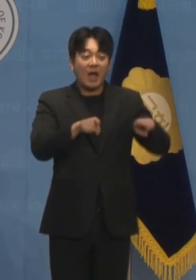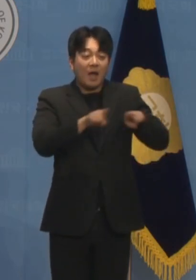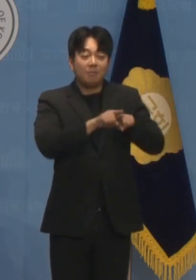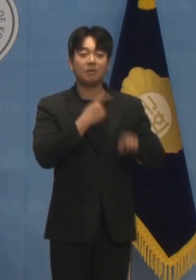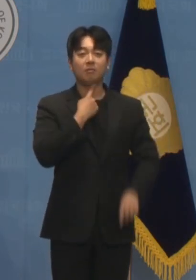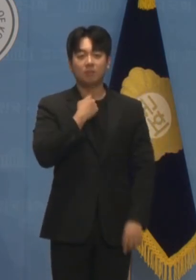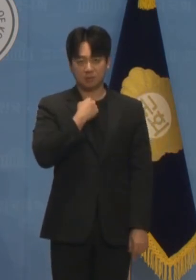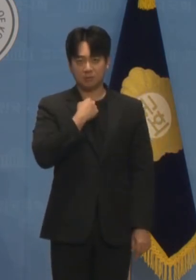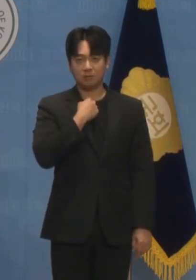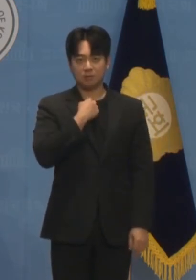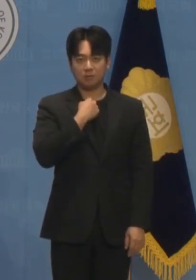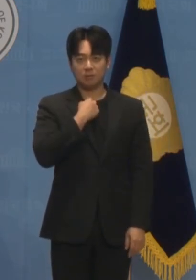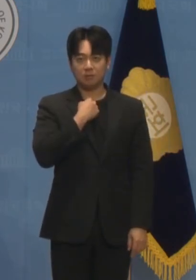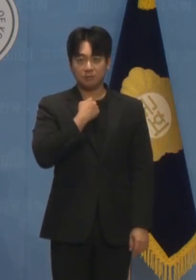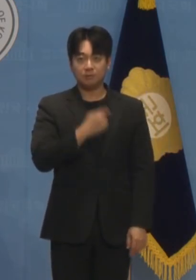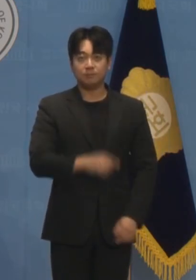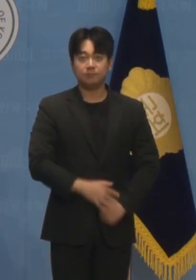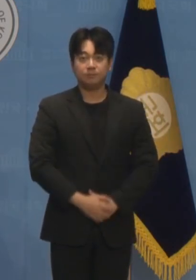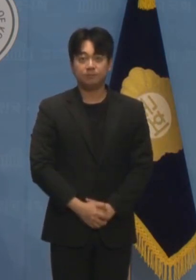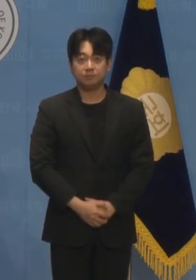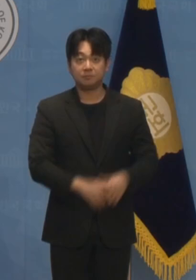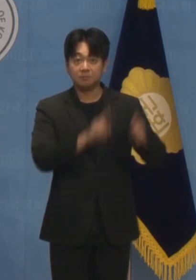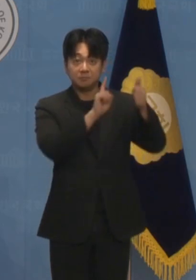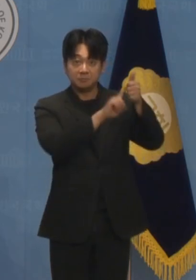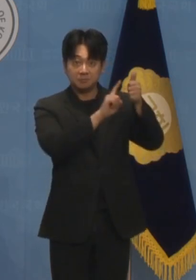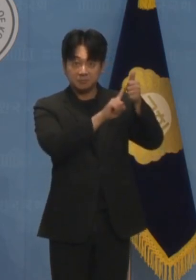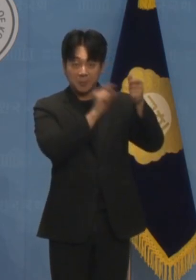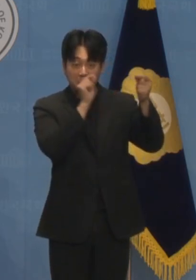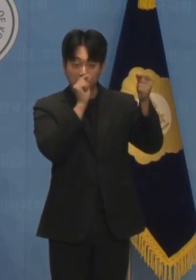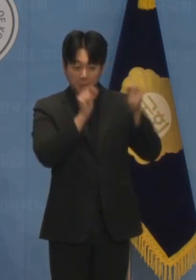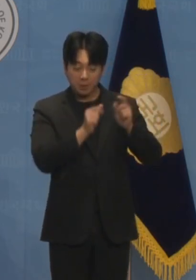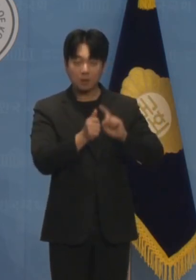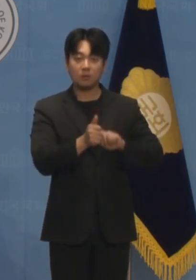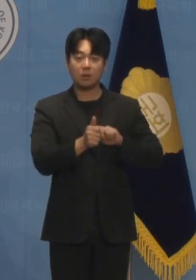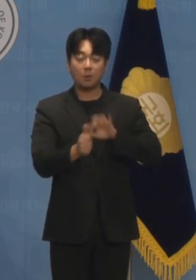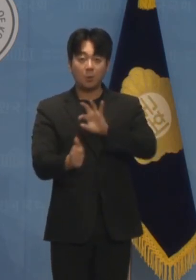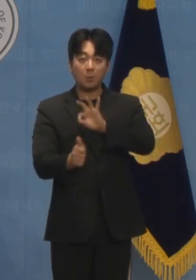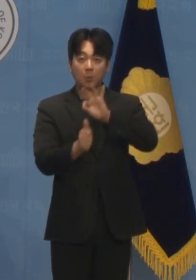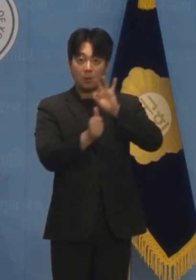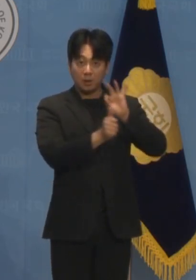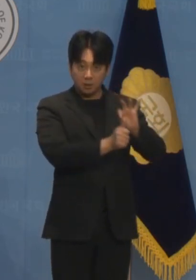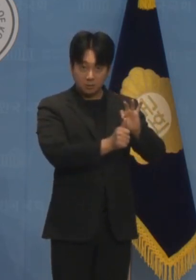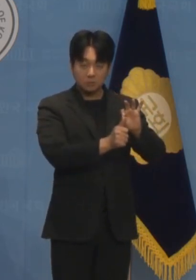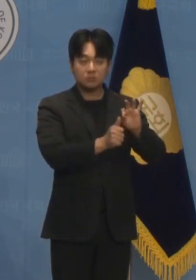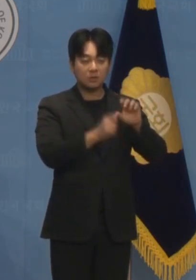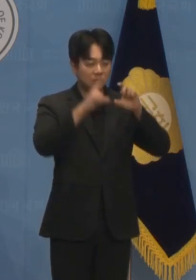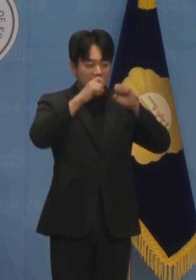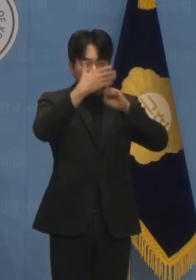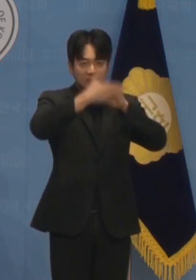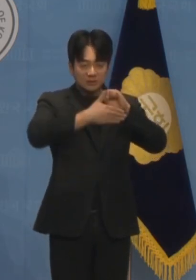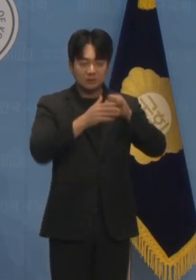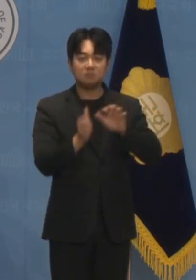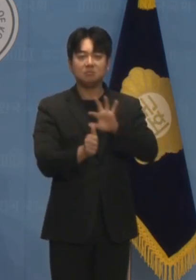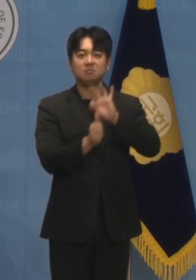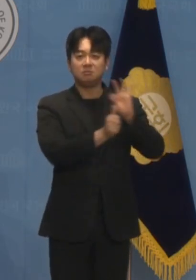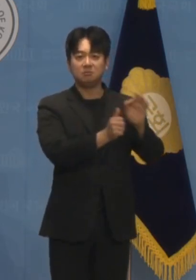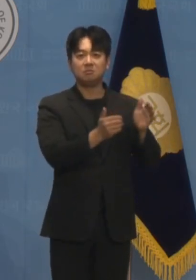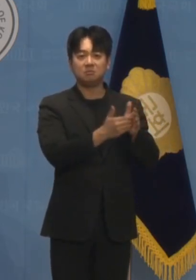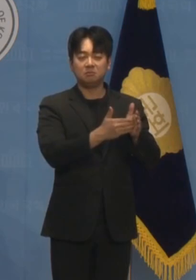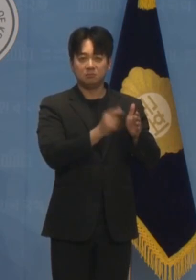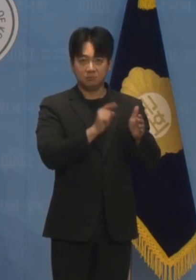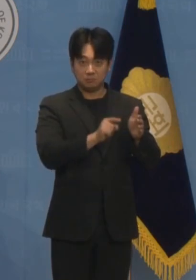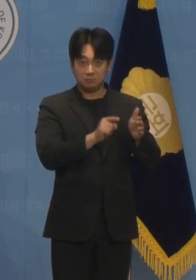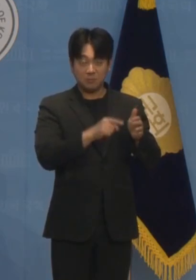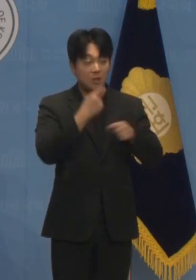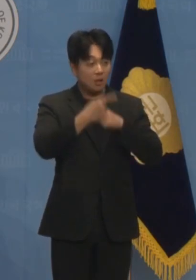정책연구센터장은 이 회장의 신복이라 분류되는 전 평창동계훈련센터 건립 자문관이 맡았습니다. 이들의